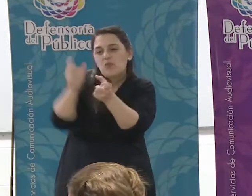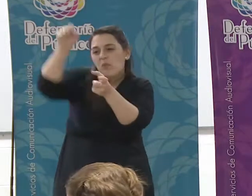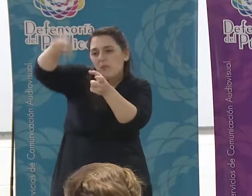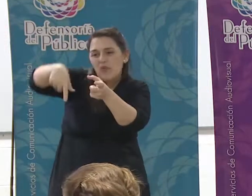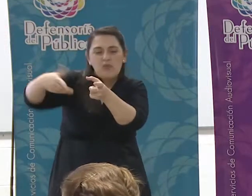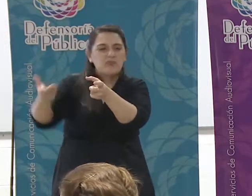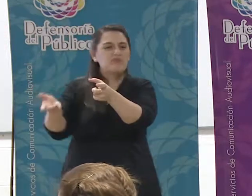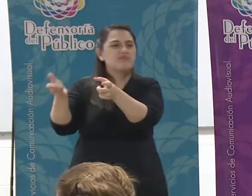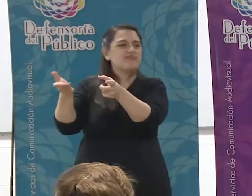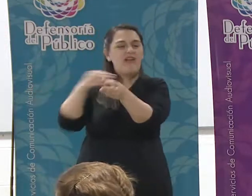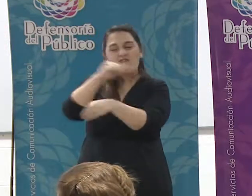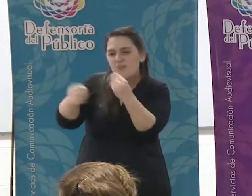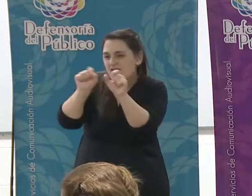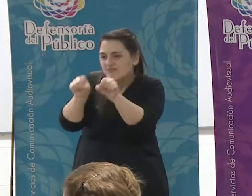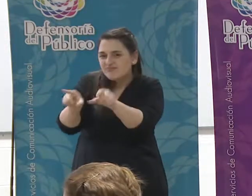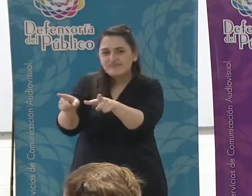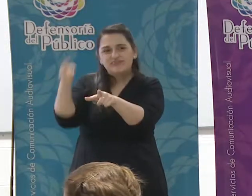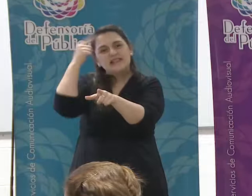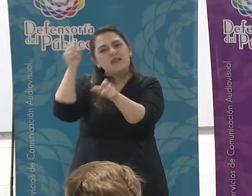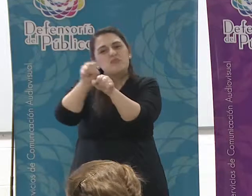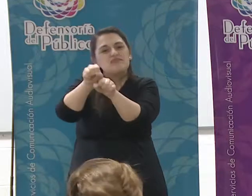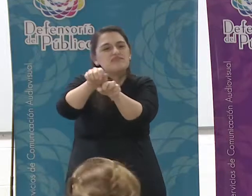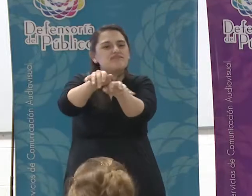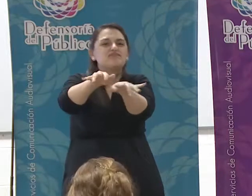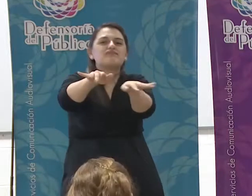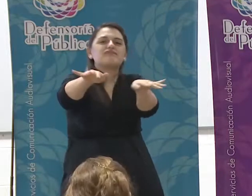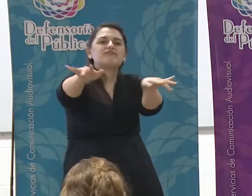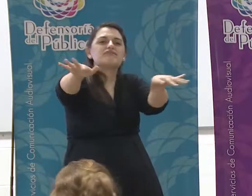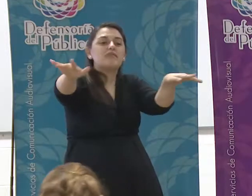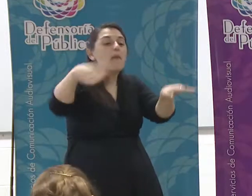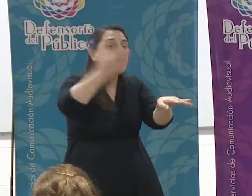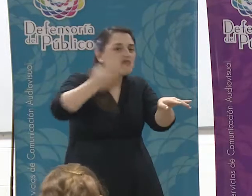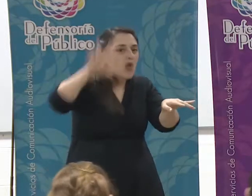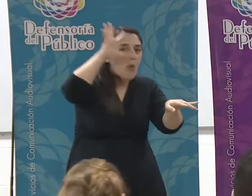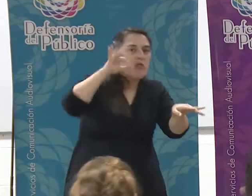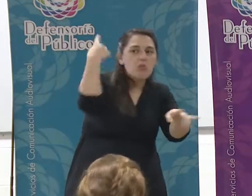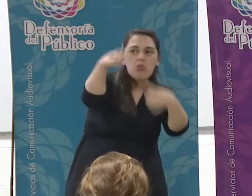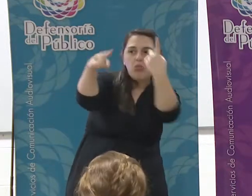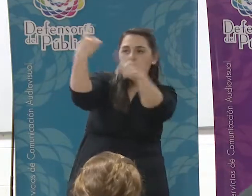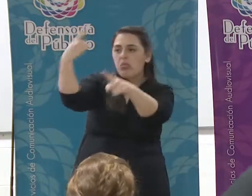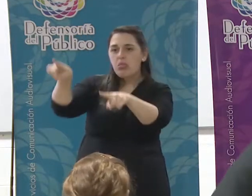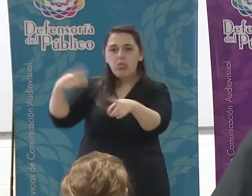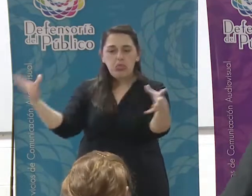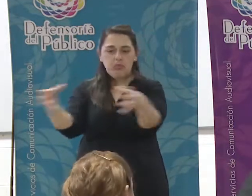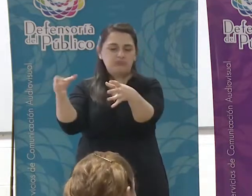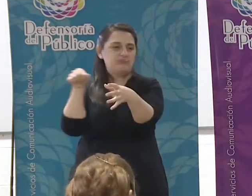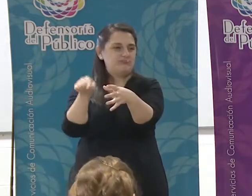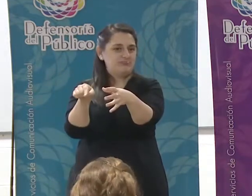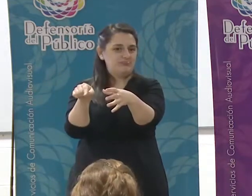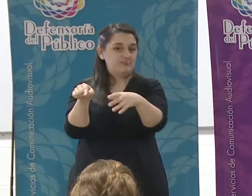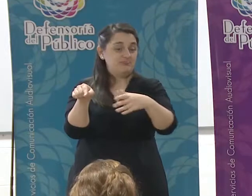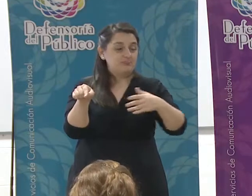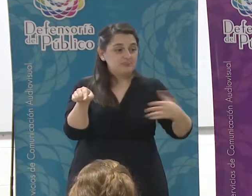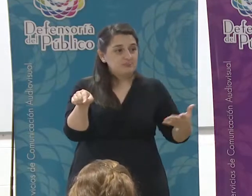familia, que era para compartirlo con todos los espacios, para dar voz a todas las voces, digamos, creando o,